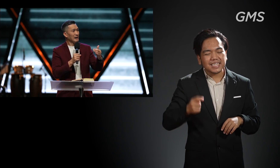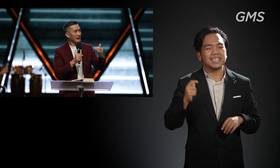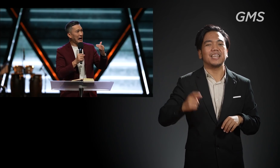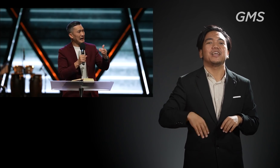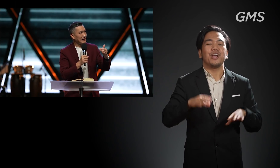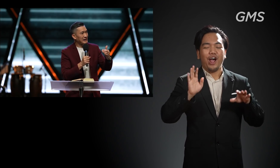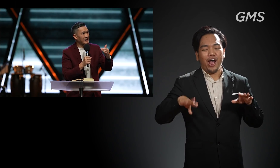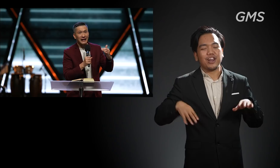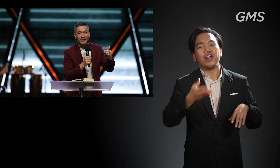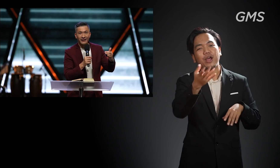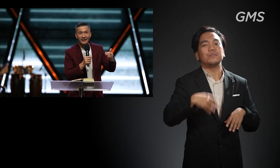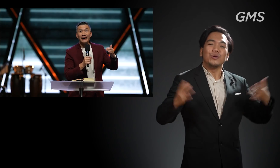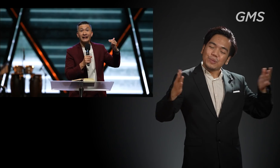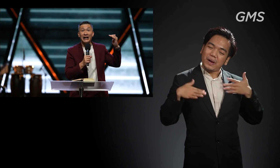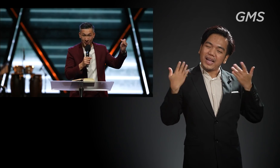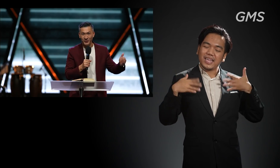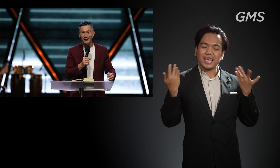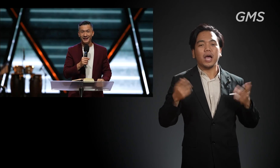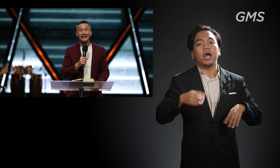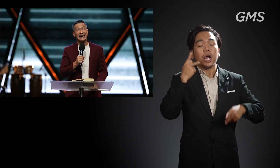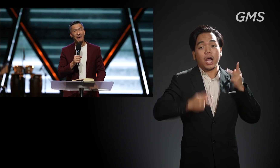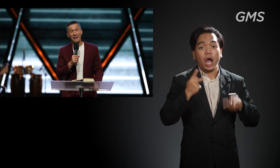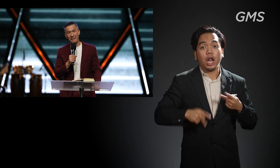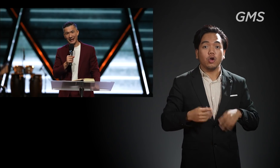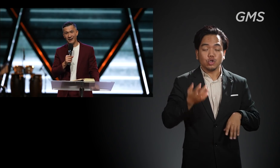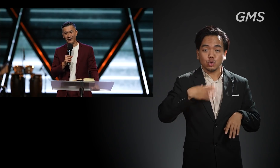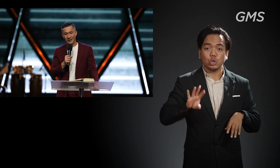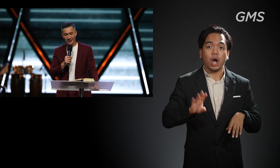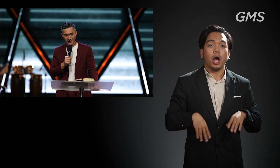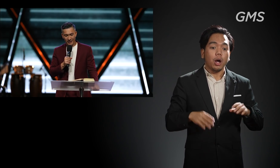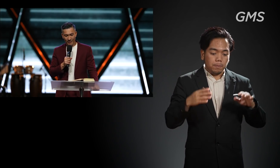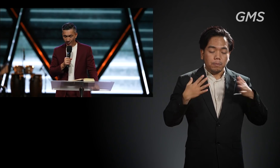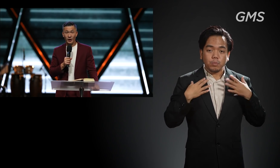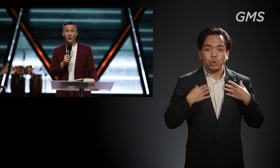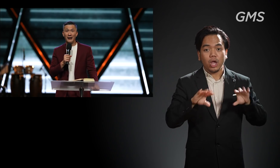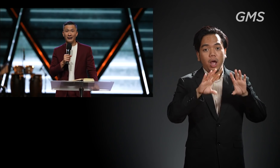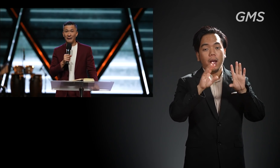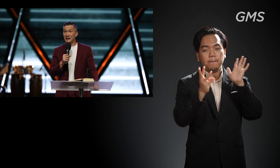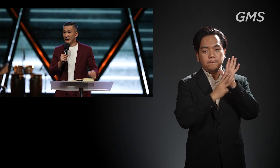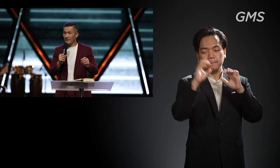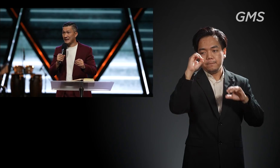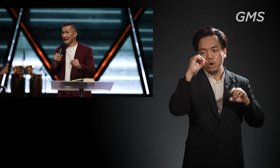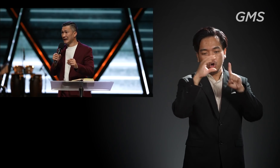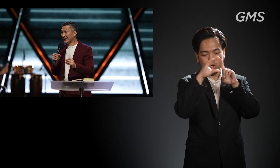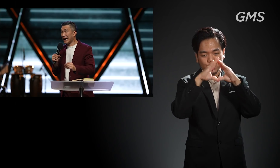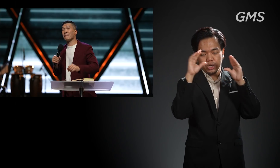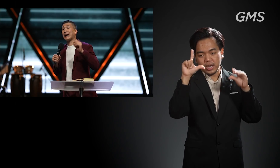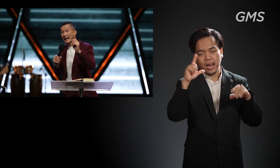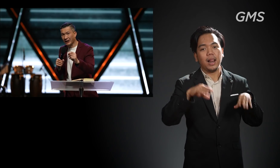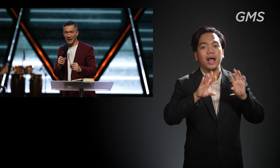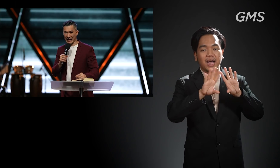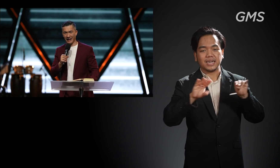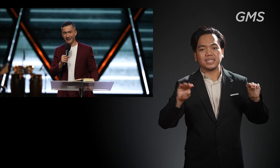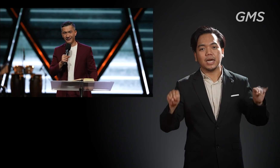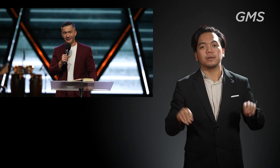ada garis start yang terdahulu karena papa mamanya. Puji Tuhan kita bisa invest dalam